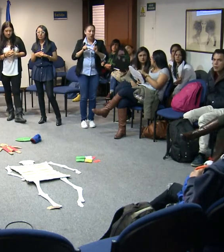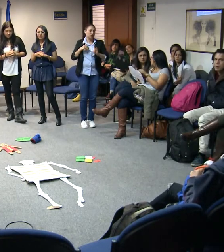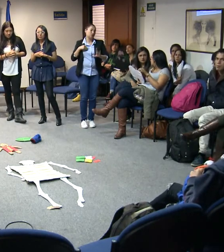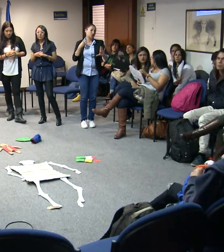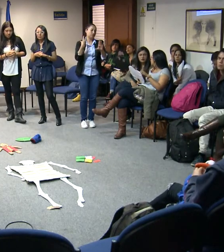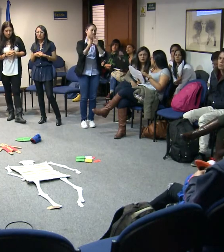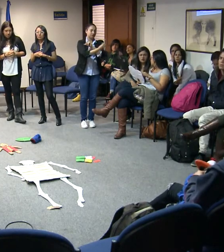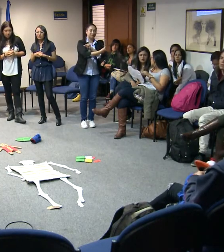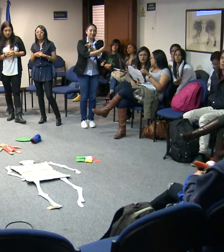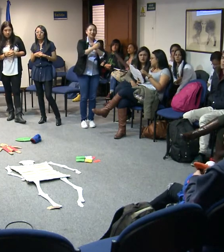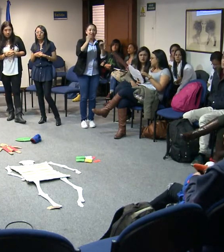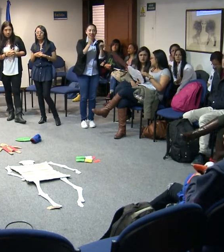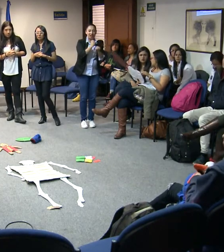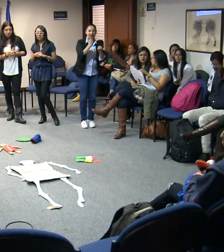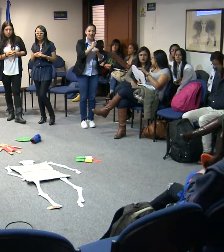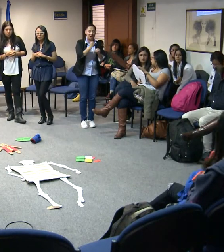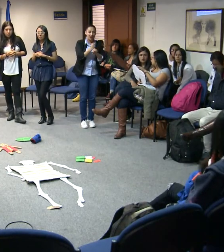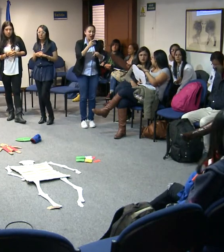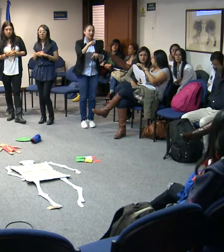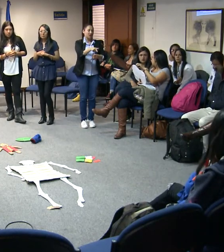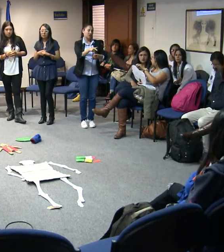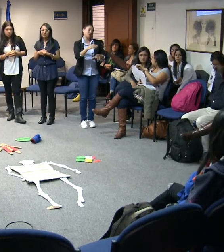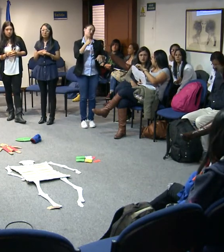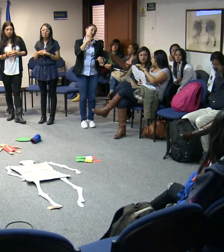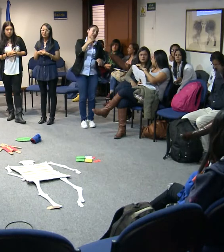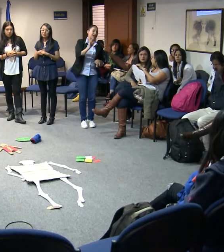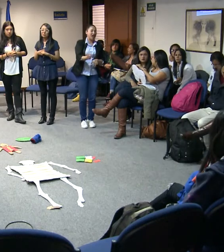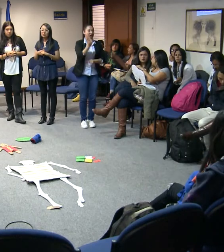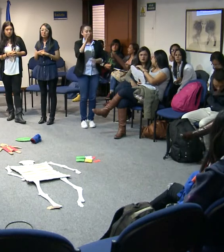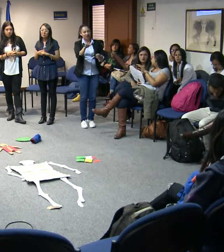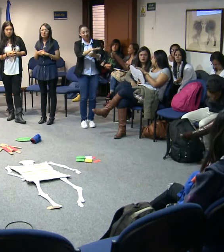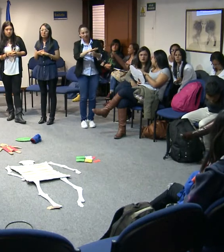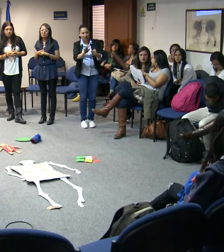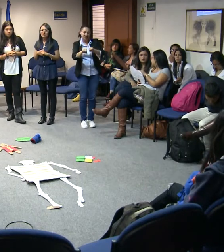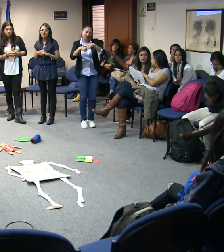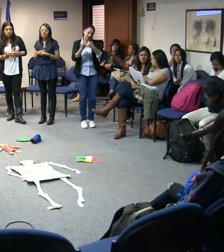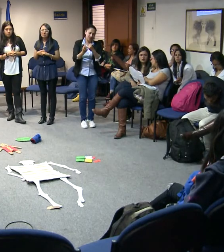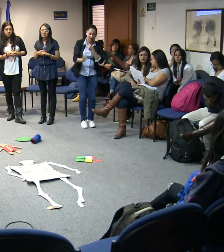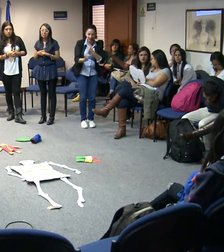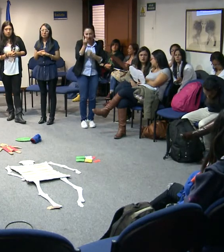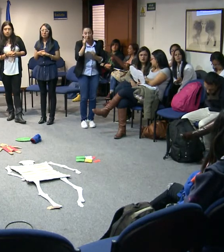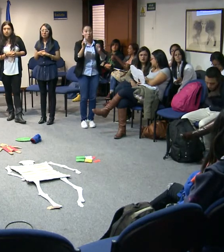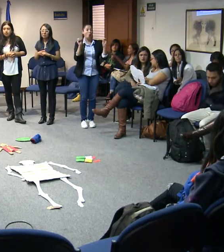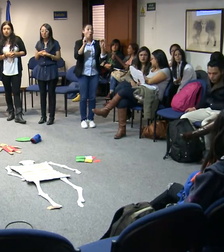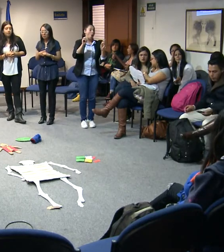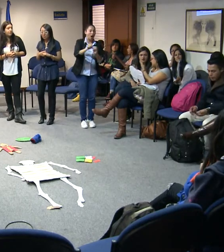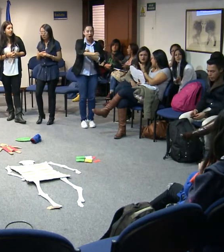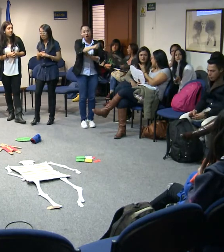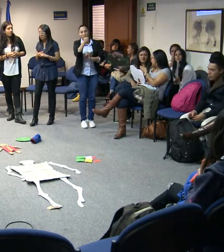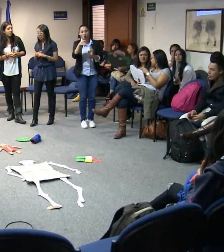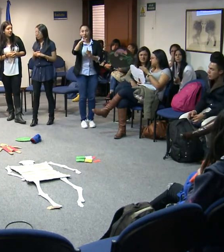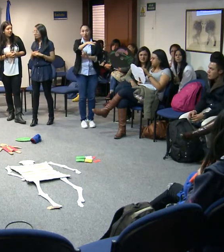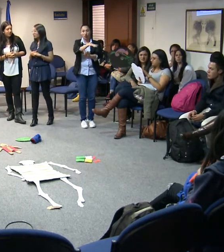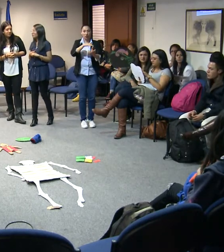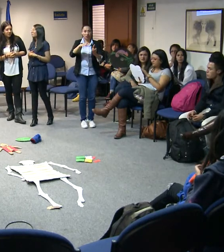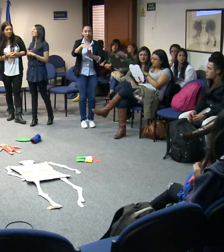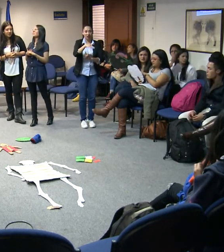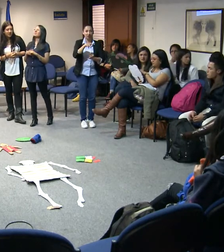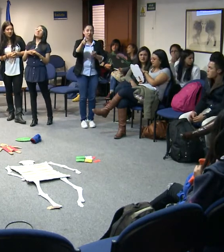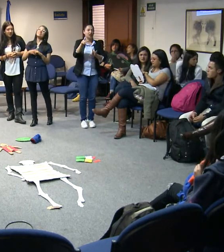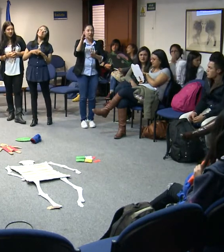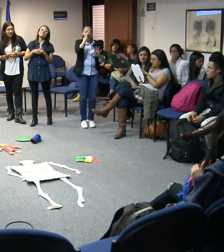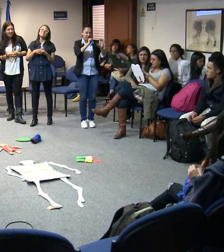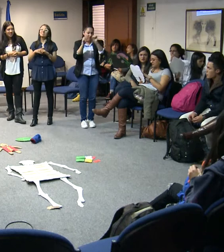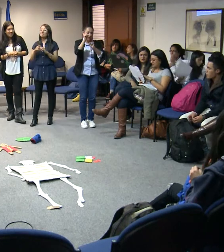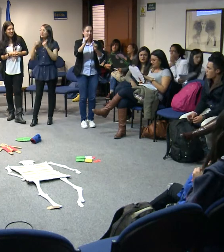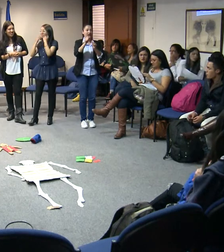profe, o compañeros, creo que si tuviera tal o tal situación en aula o tal situación en otro contexto, porque si se dan cuenta es identificar